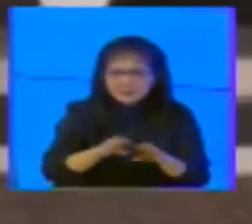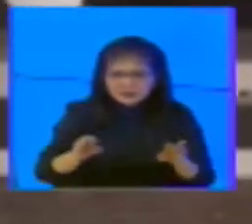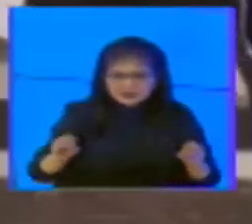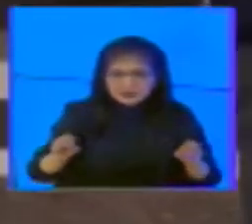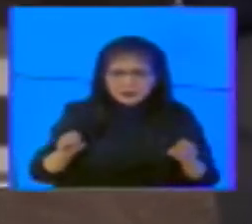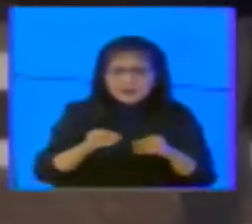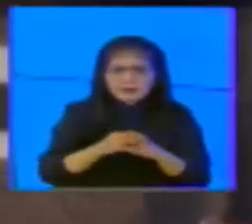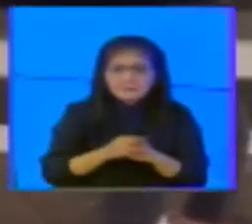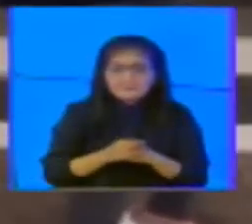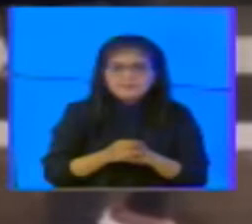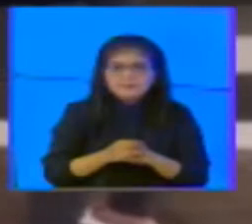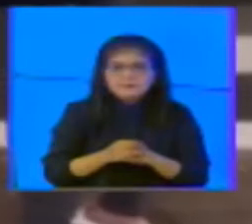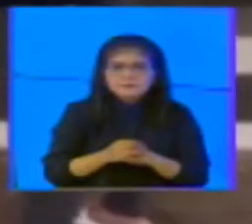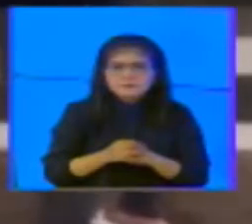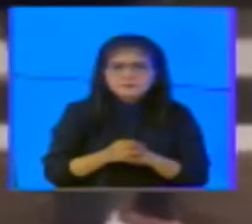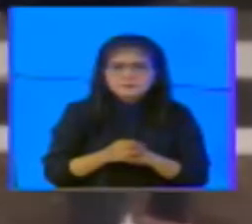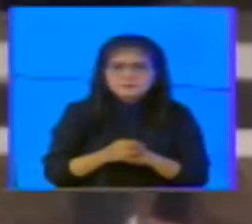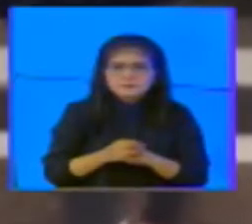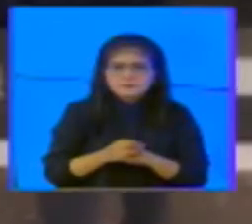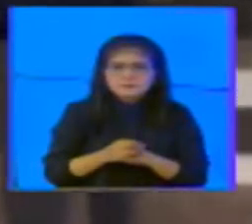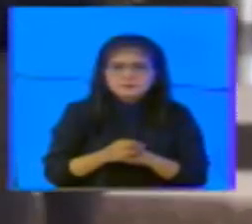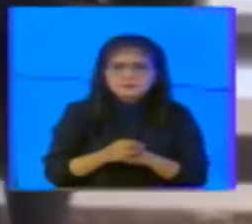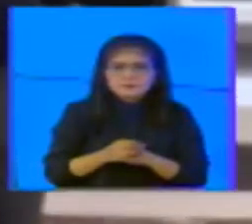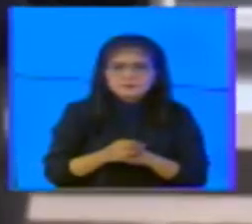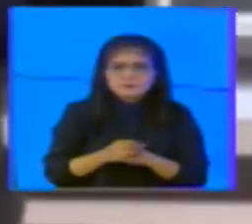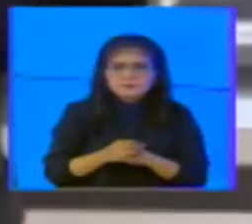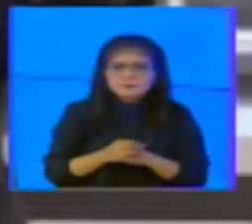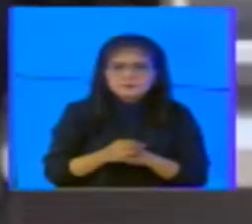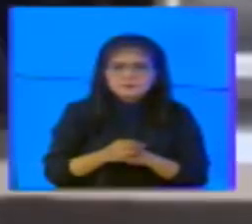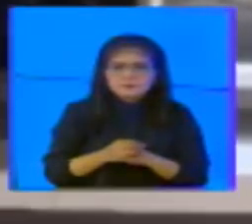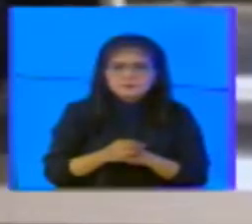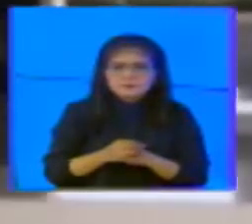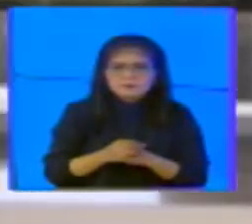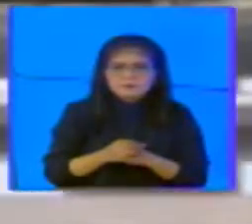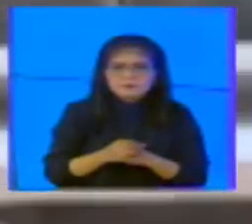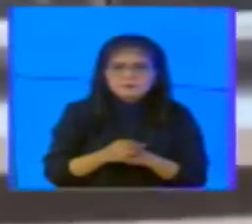Dari Jakarta, Kevin Pakan, Angga Yosua, Yulia Lorena, iNews melaporkan.